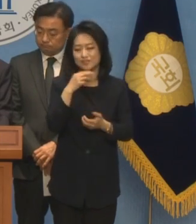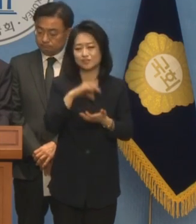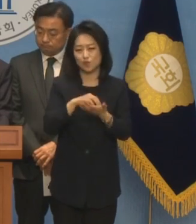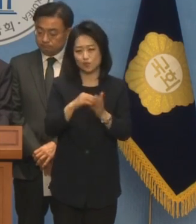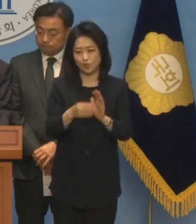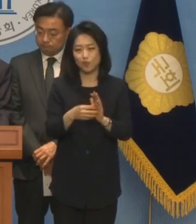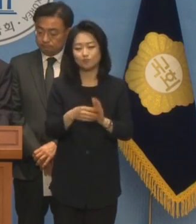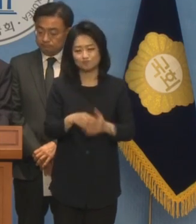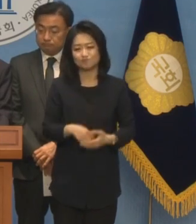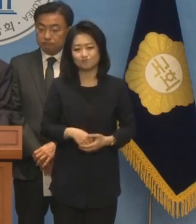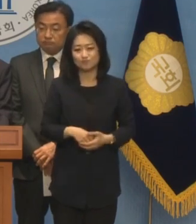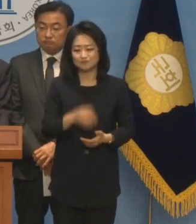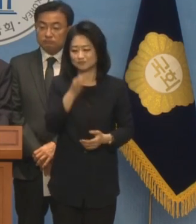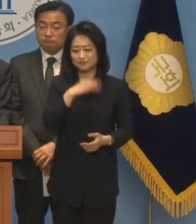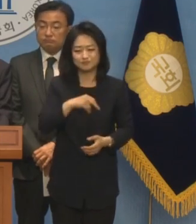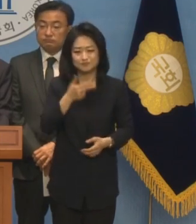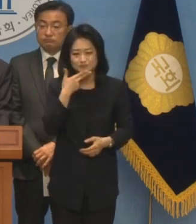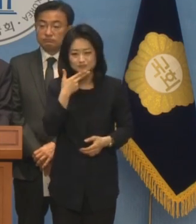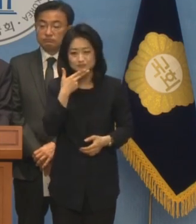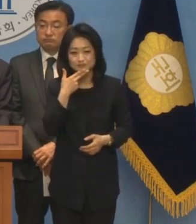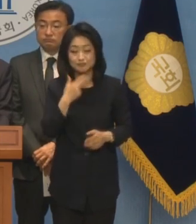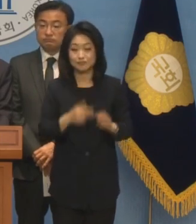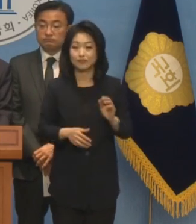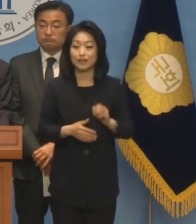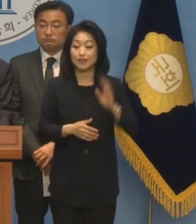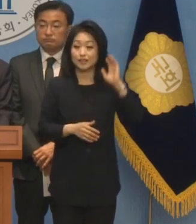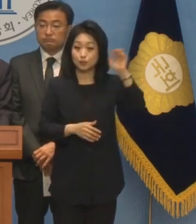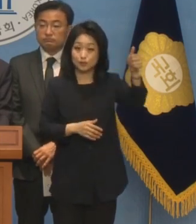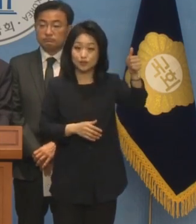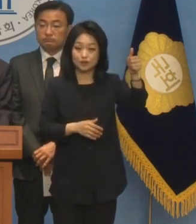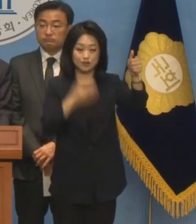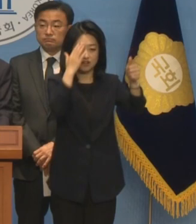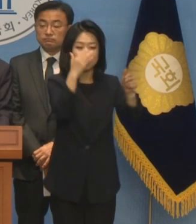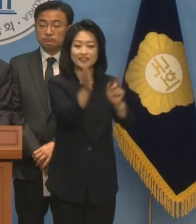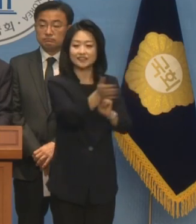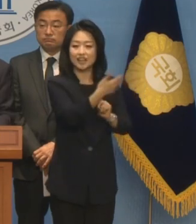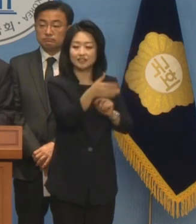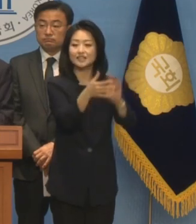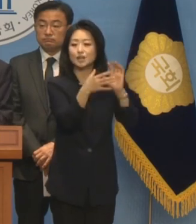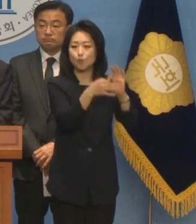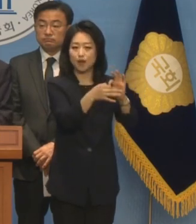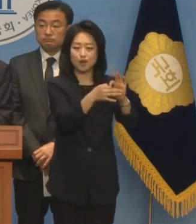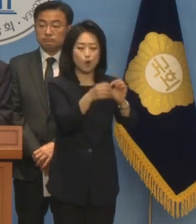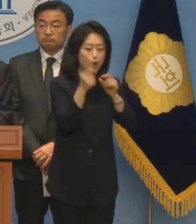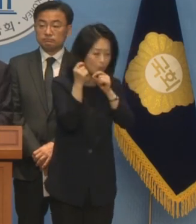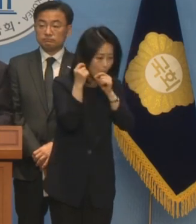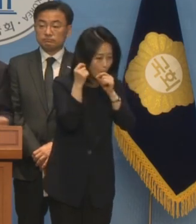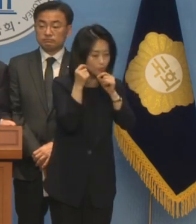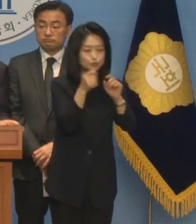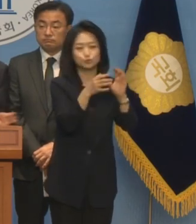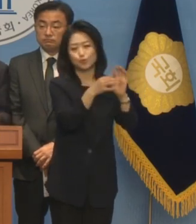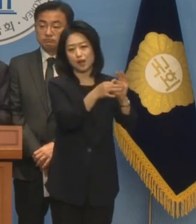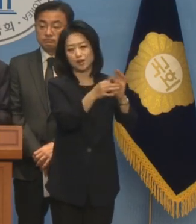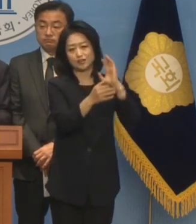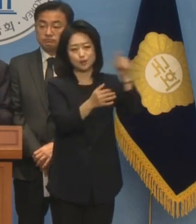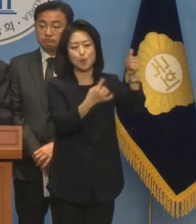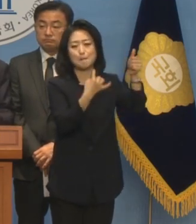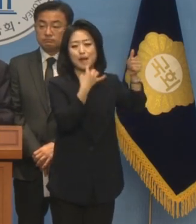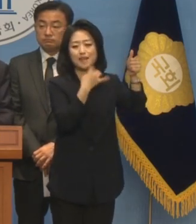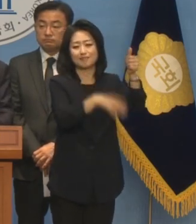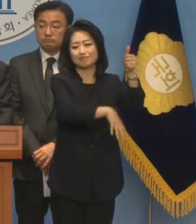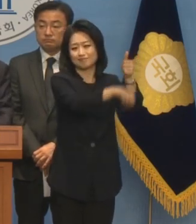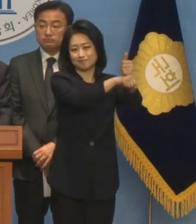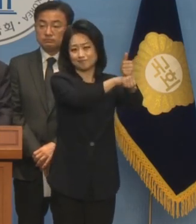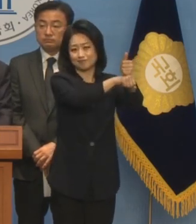버렸고 대통령은 태극기 대통령이 되겠다는 길을 선택했습니다 그렇다면 답은 하나입니다